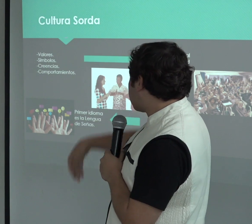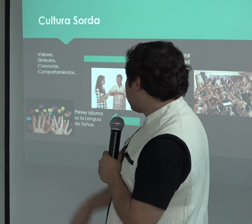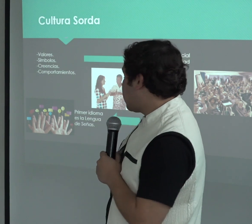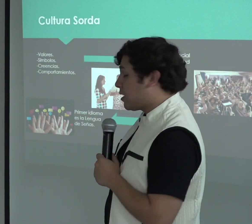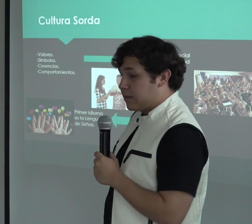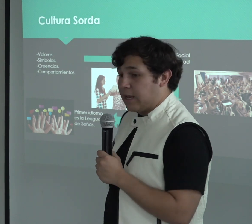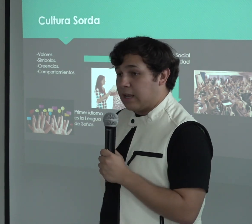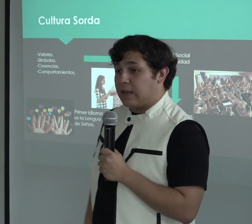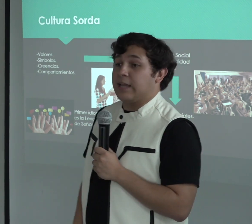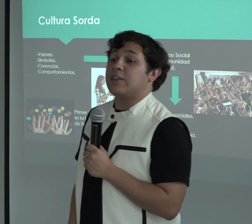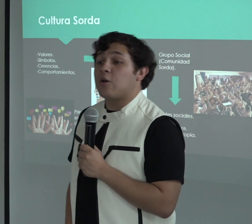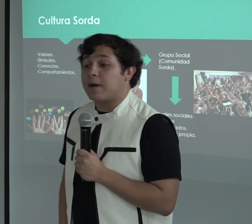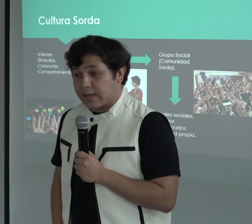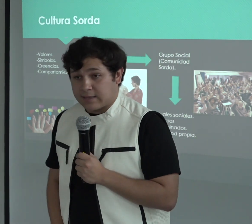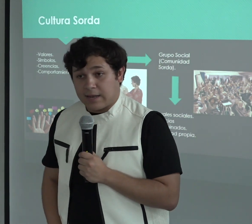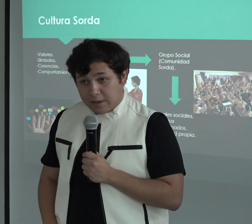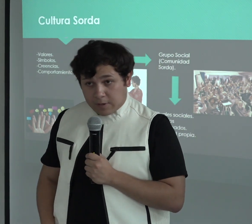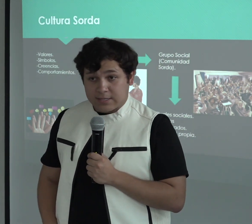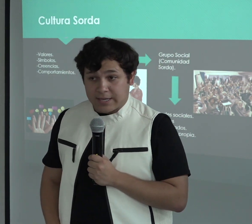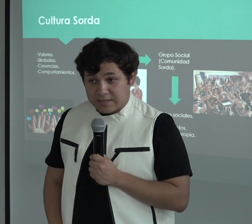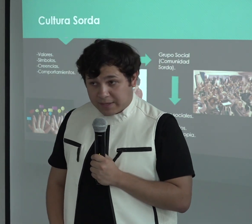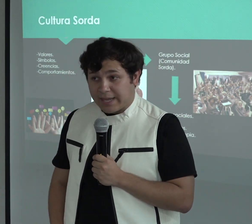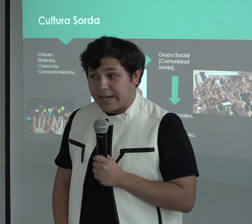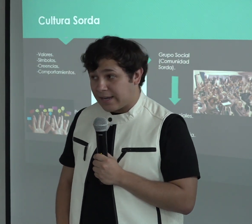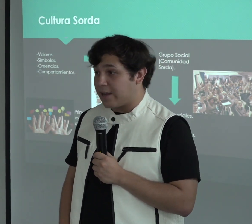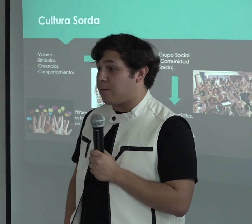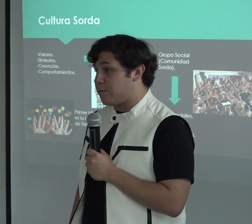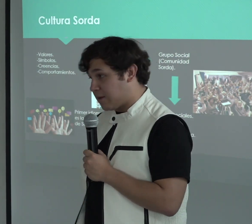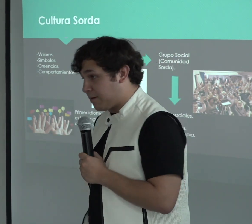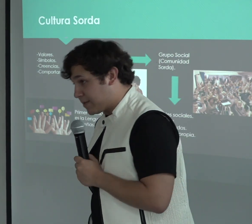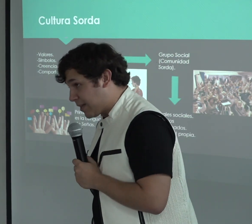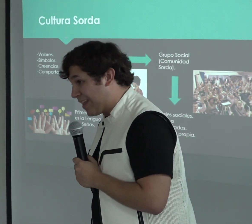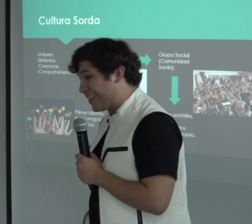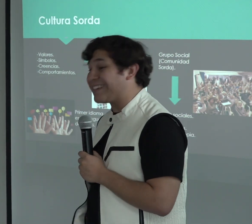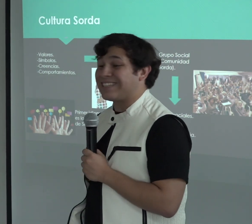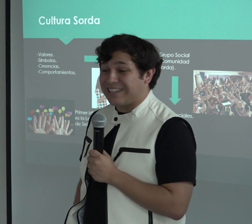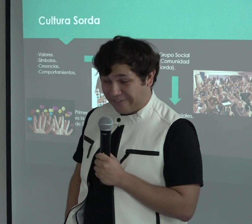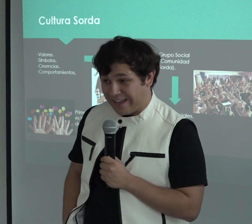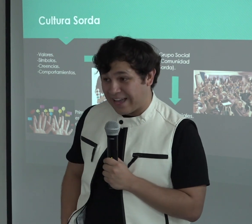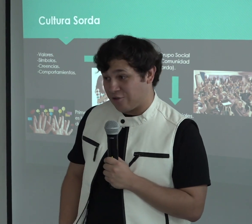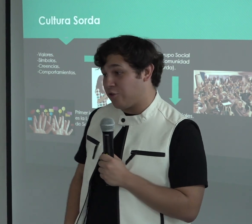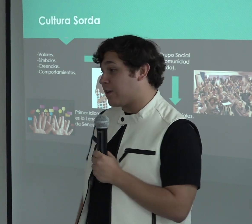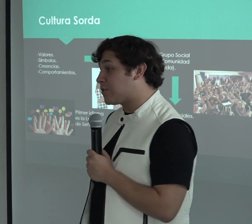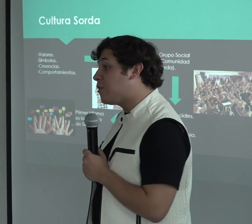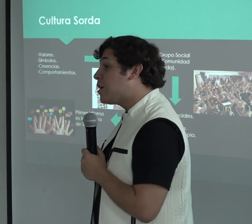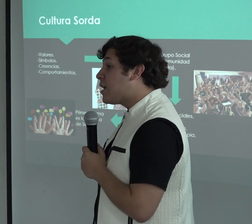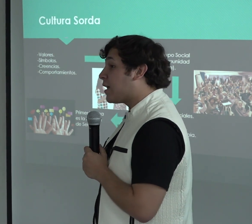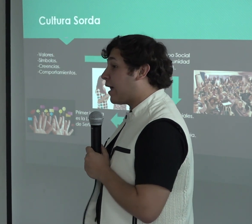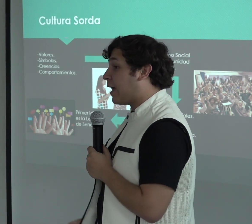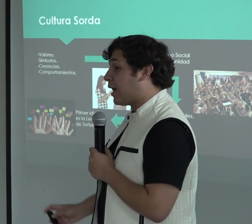cuestión del idioma, que es la lengua de señas mexicana, que lo vamos a ver más adelante qué significa y todo eso,